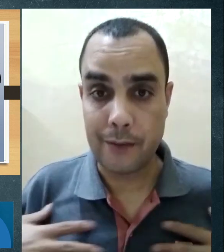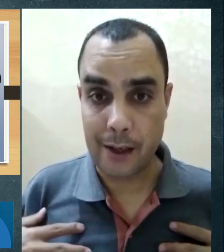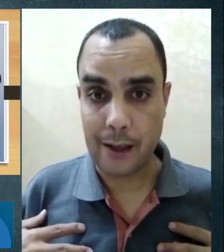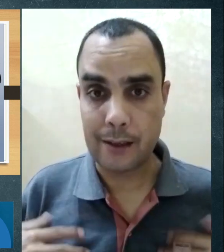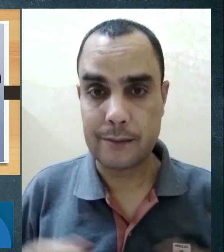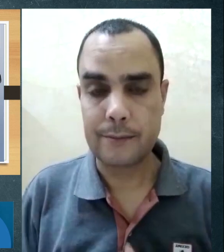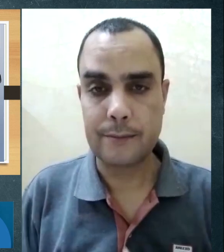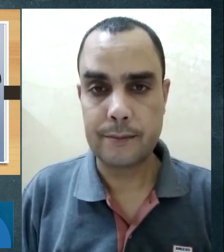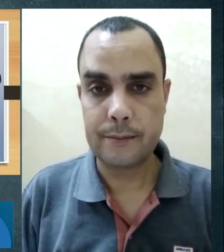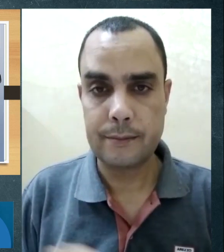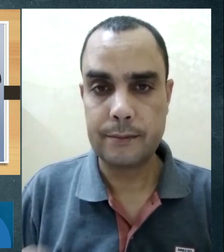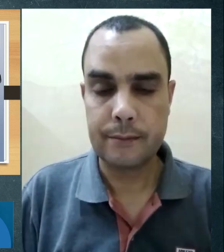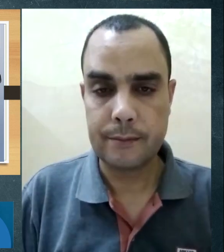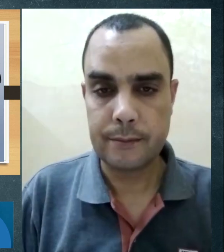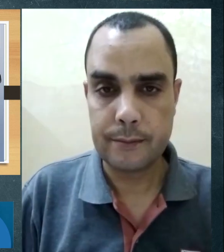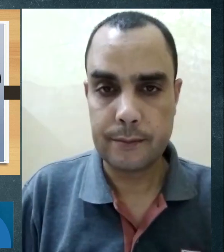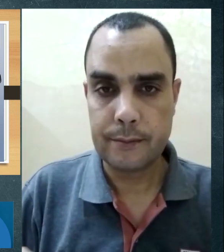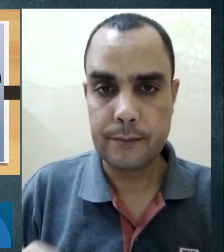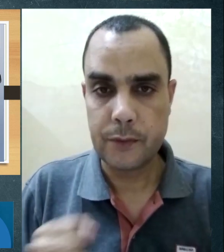الفرح.